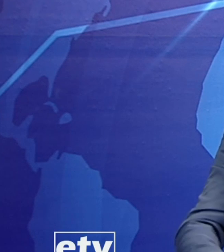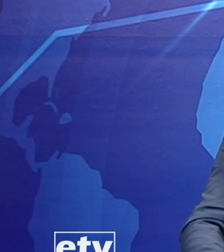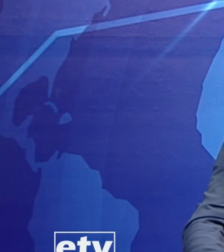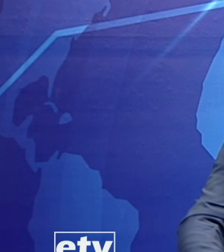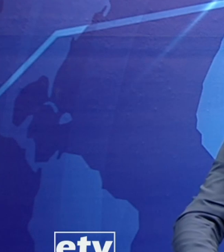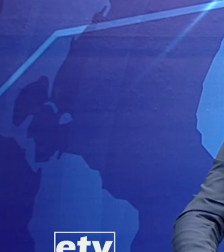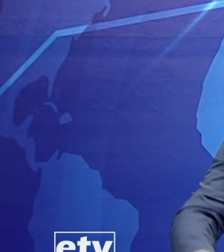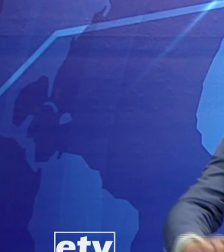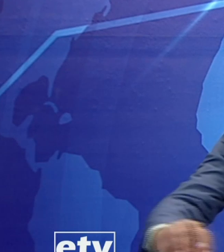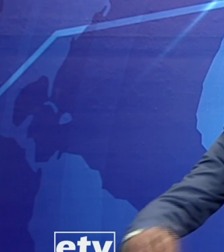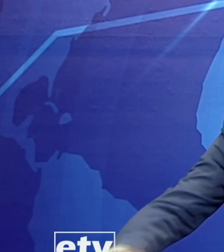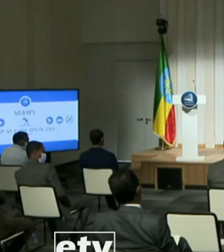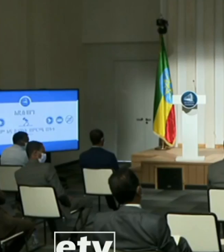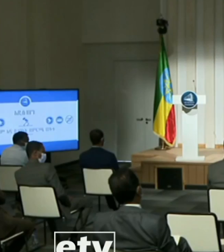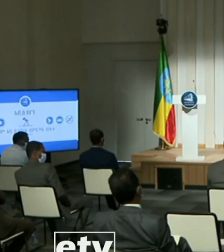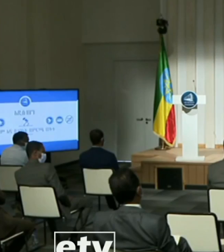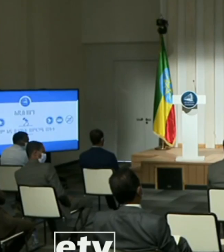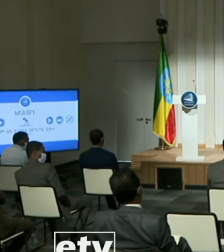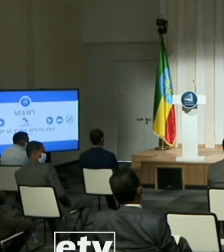ተካሂዷል።